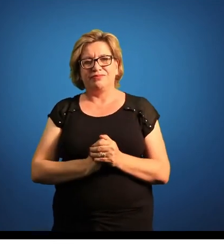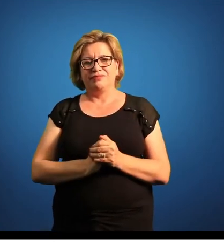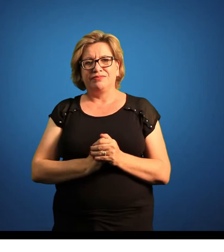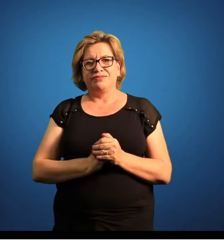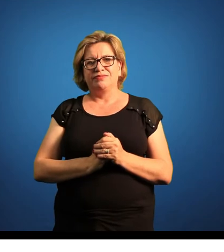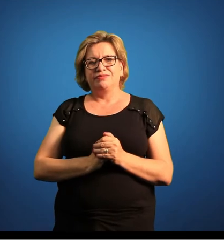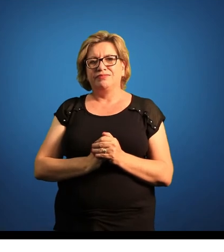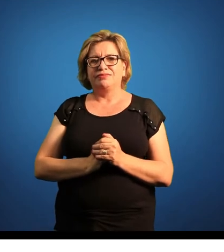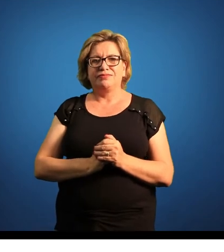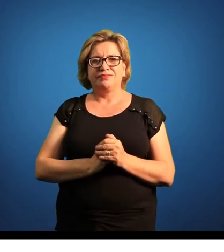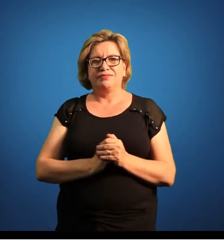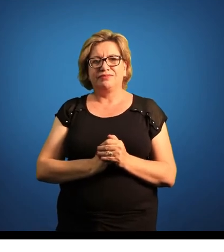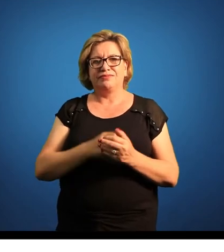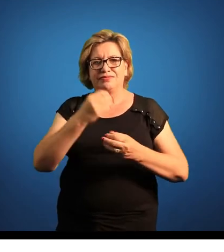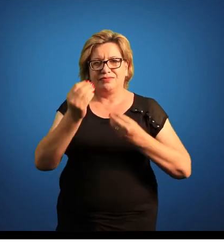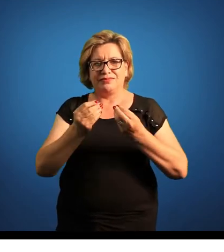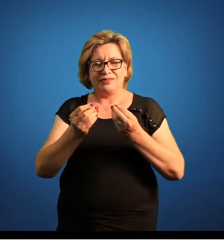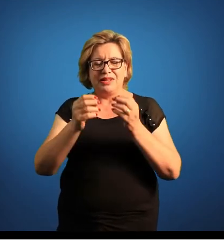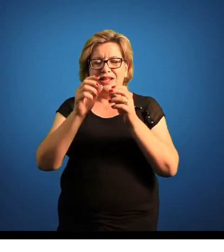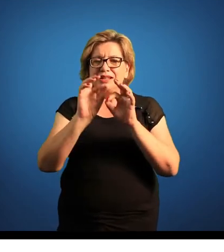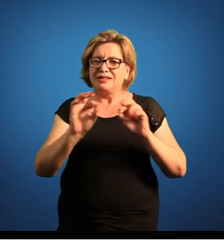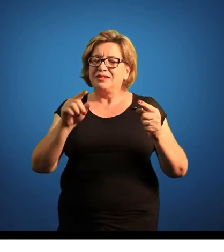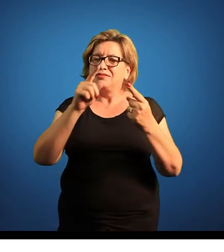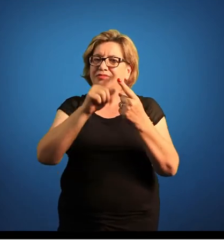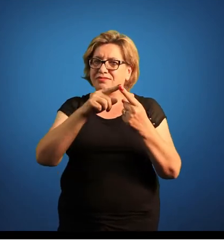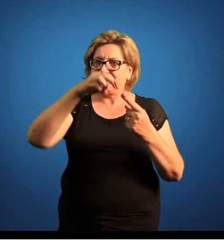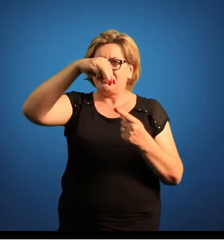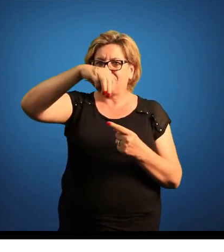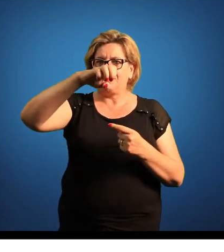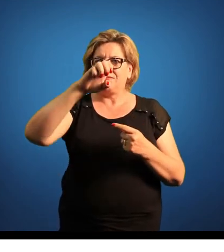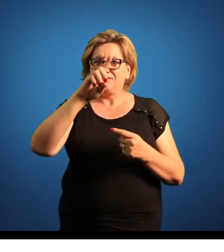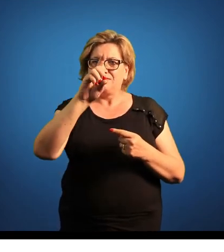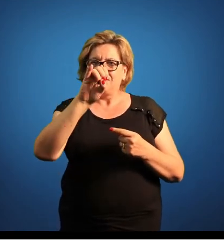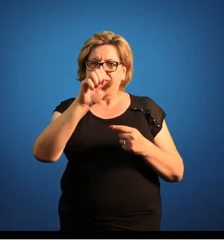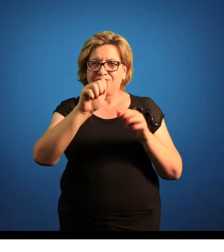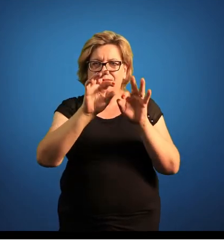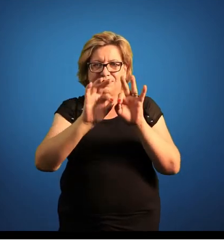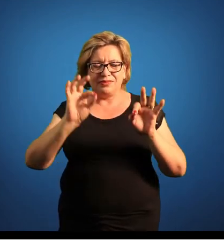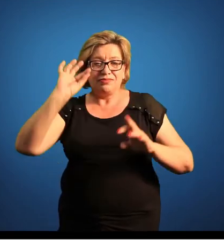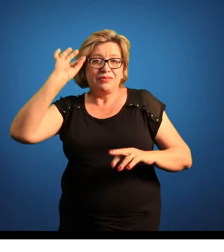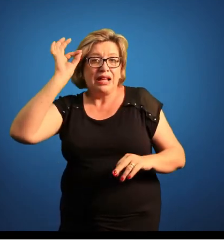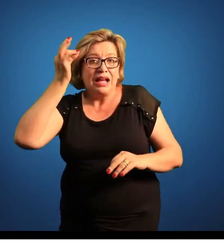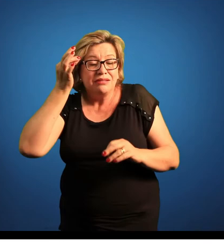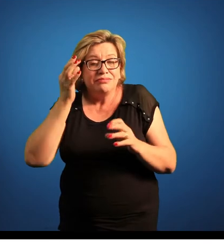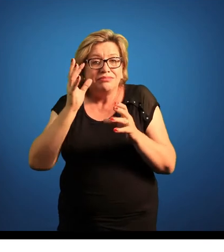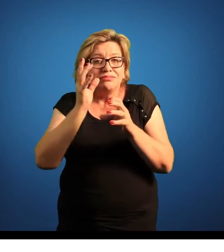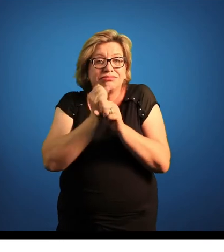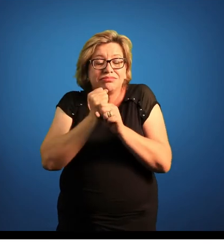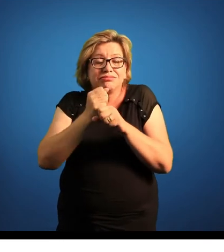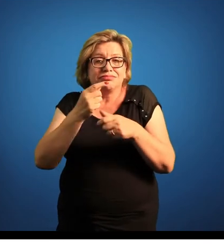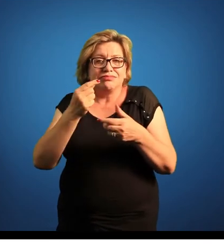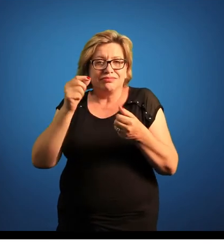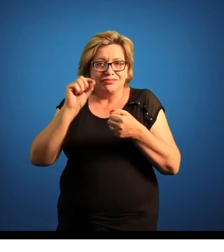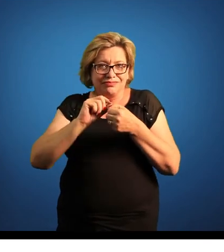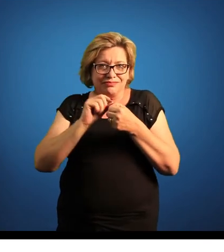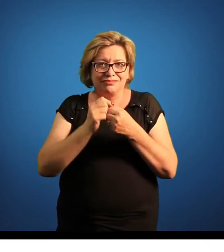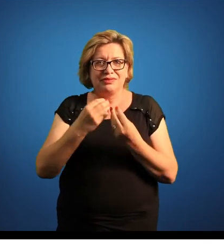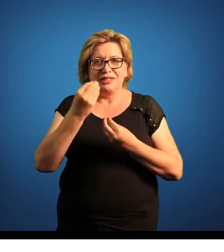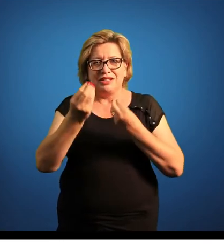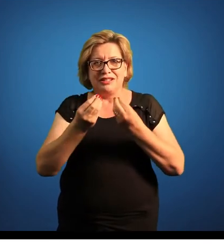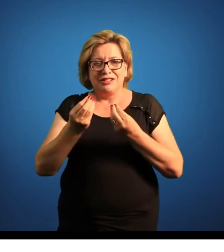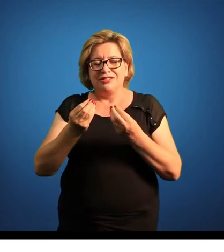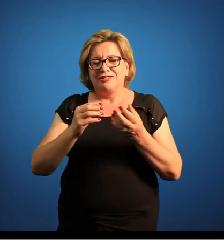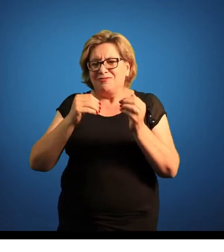assim. A média aritmética, sem dúvida, é uma das maneiras mais rápidas que a gente tem calculado de medida e não